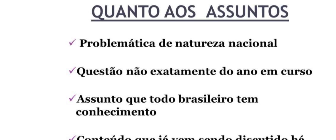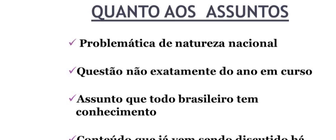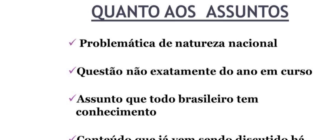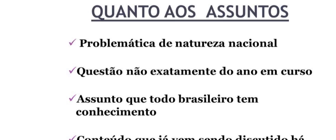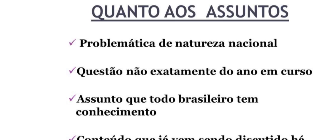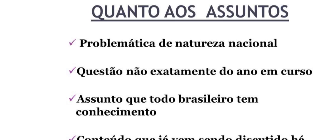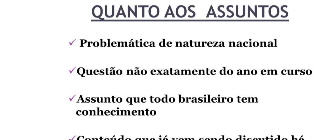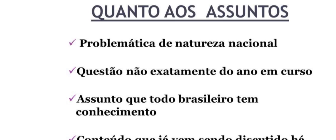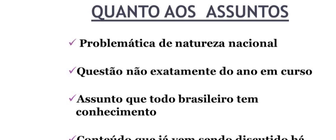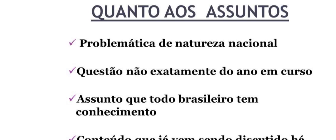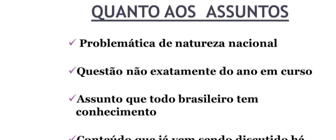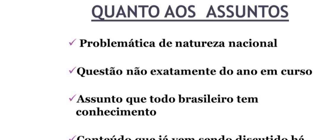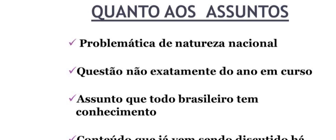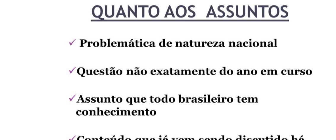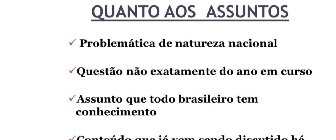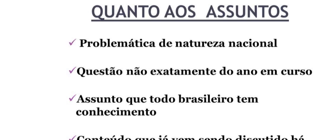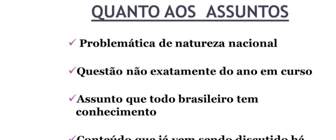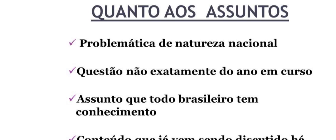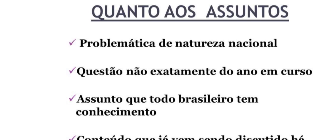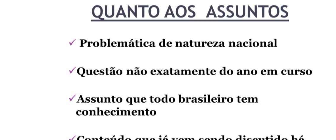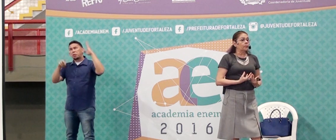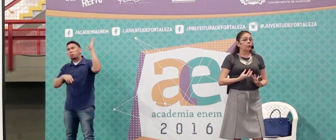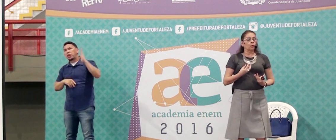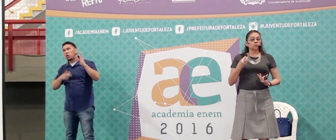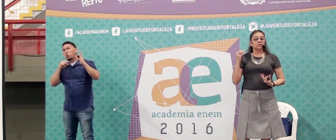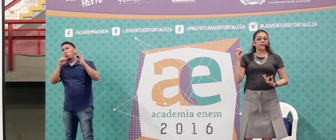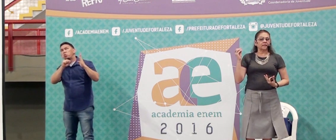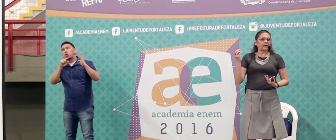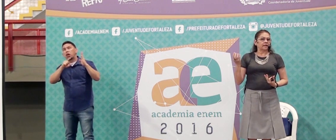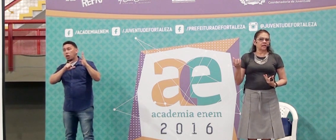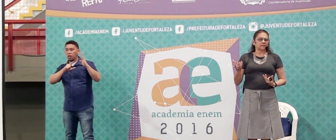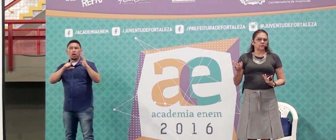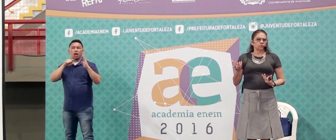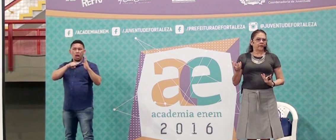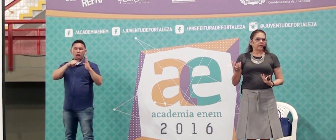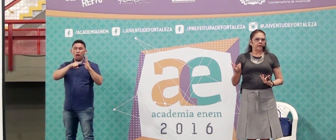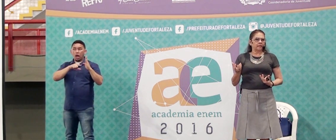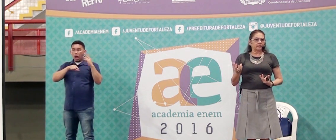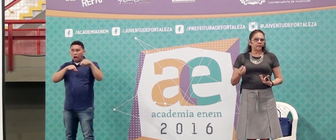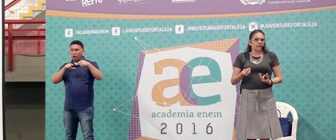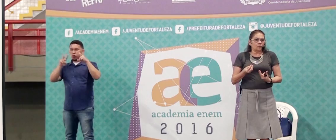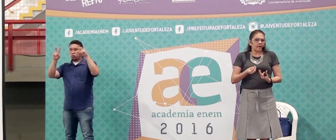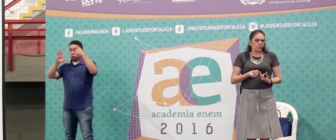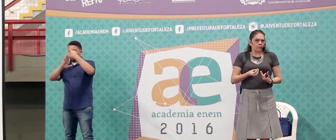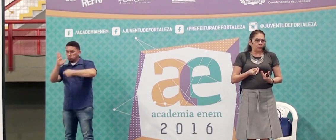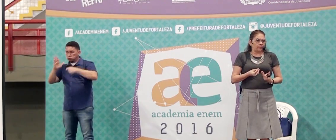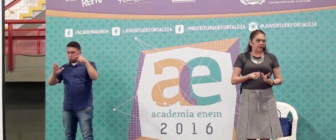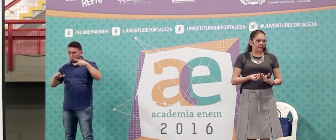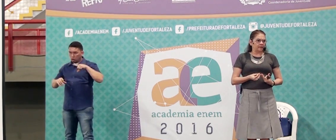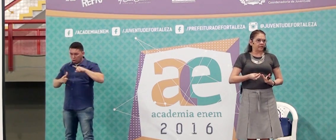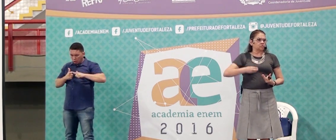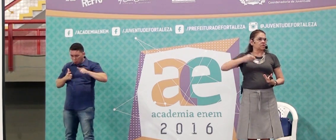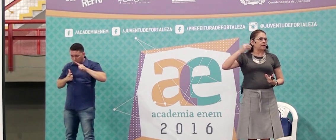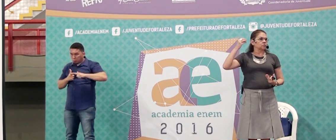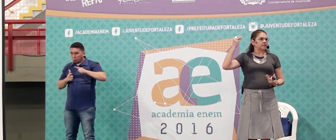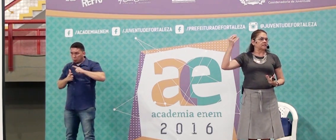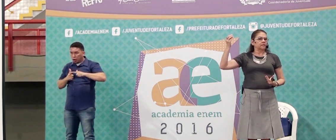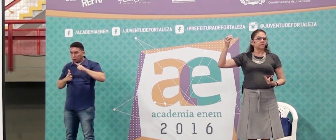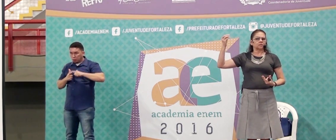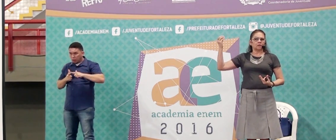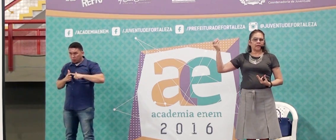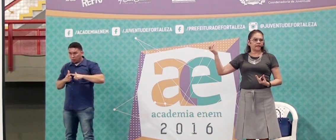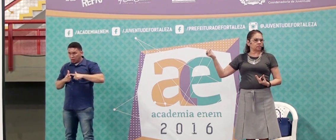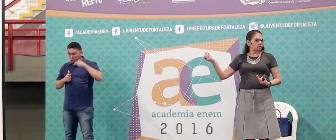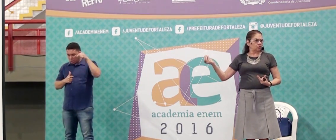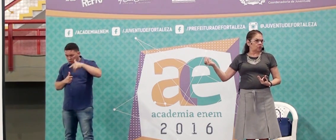Isso quer dizer exatamente o quê? Que o tema da redação do Enem não é um problema que está